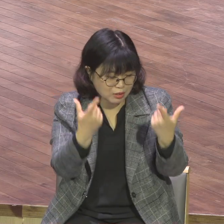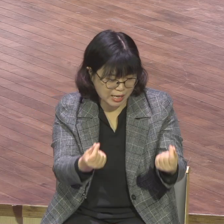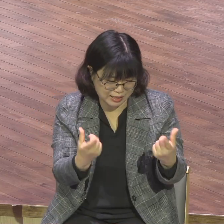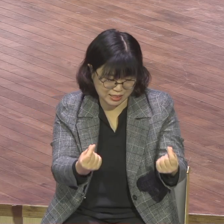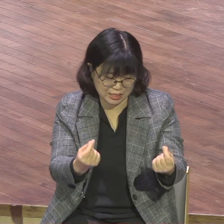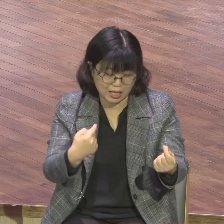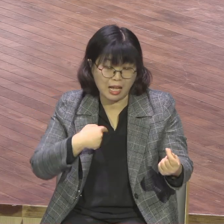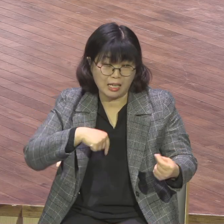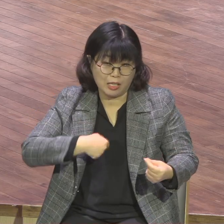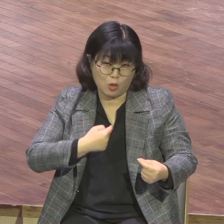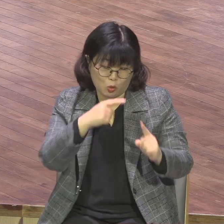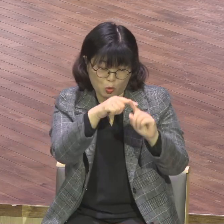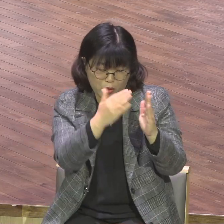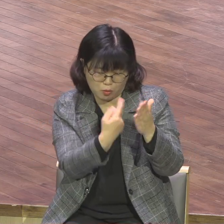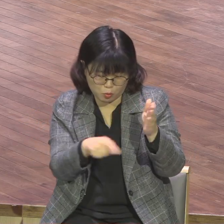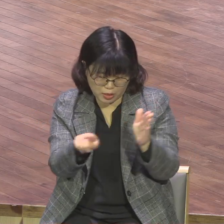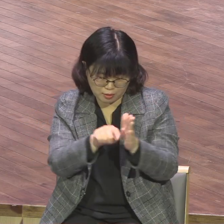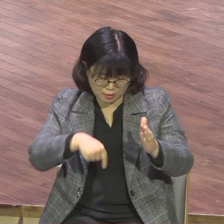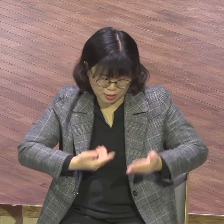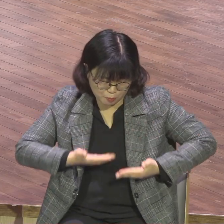하라. 아멘.